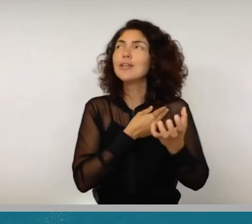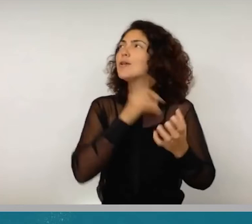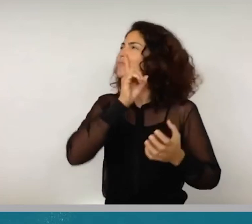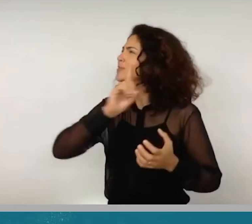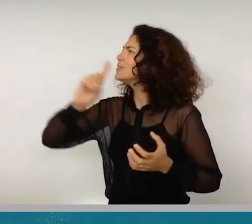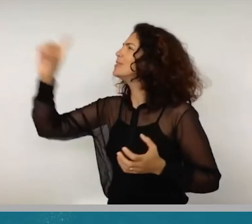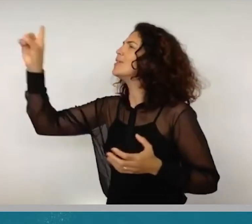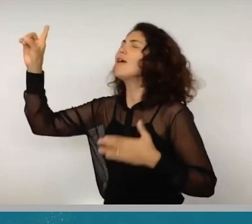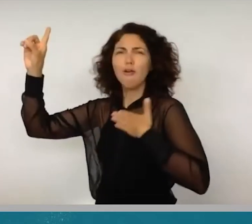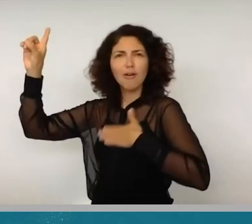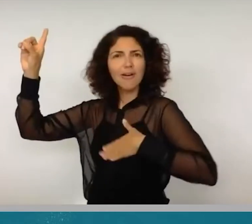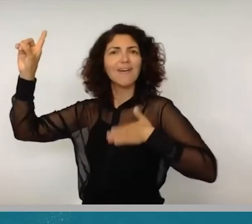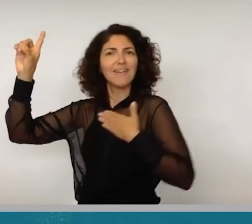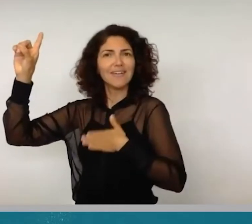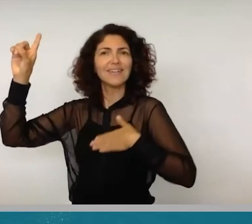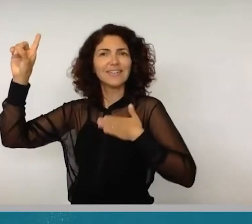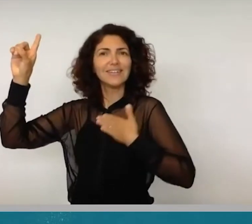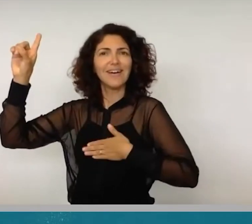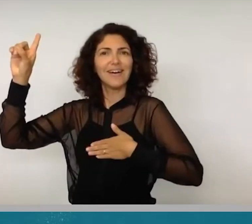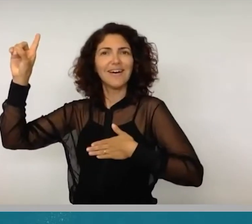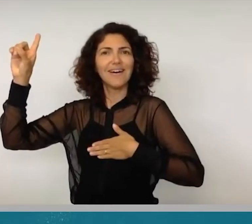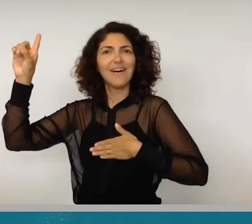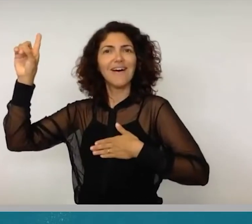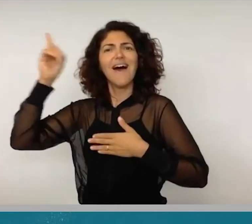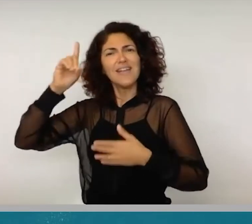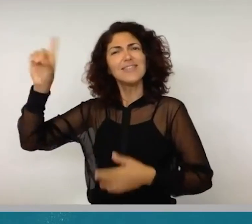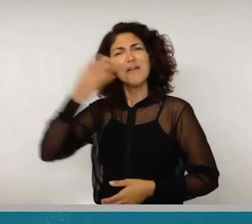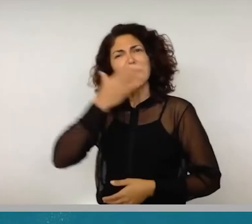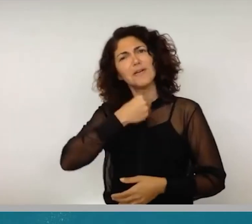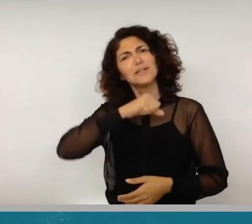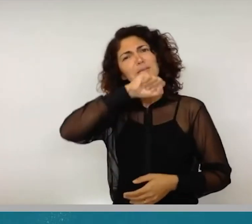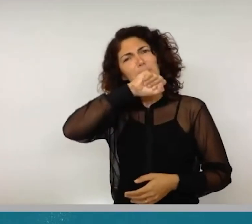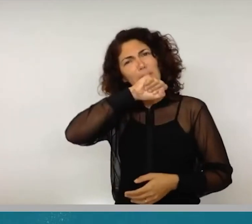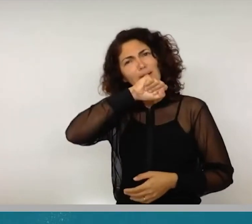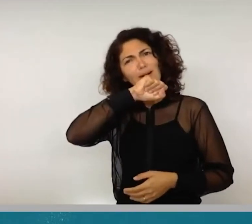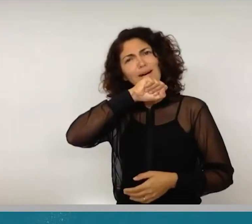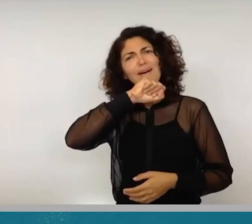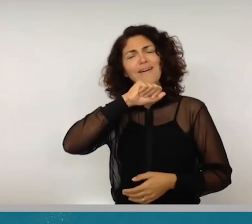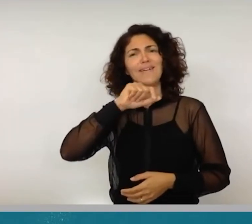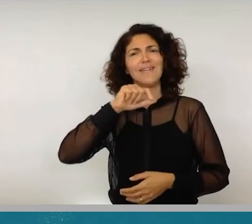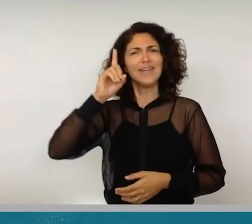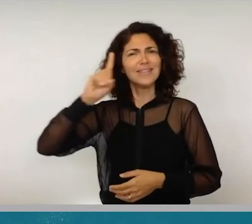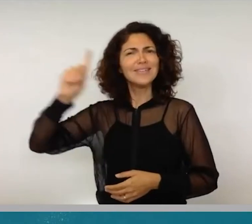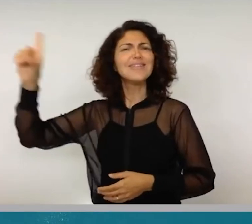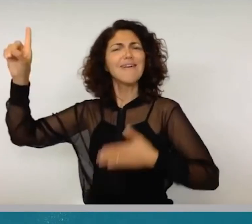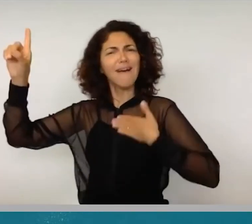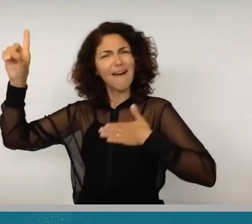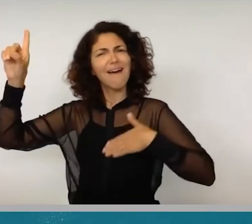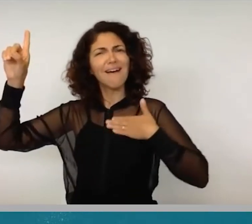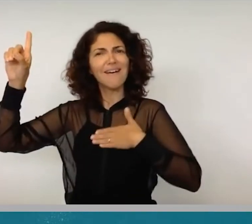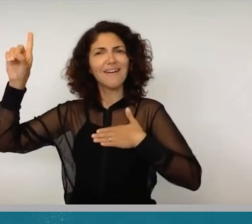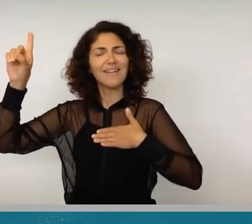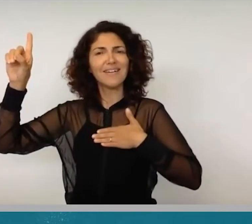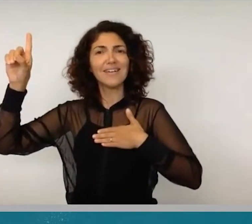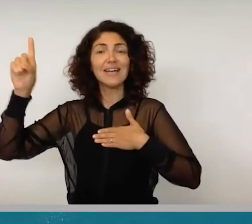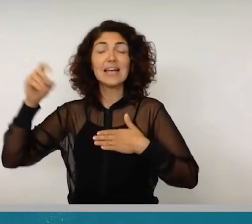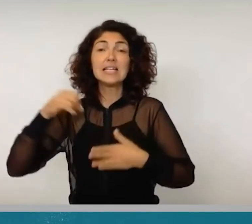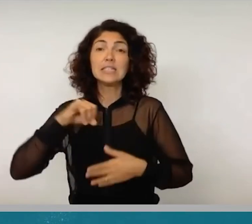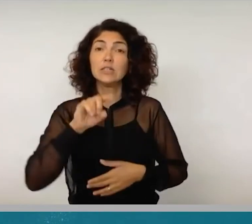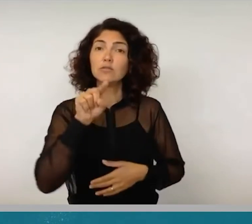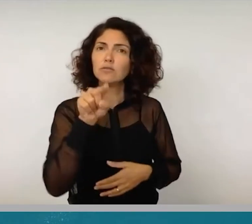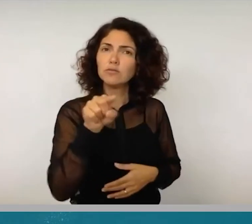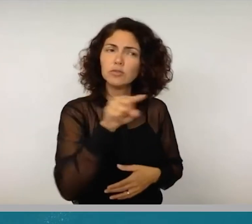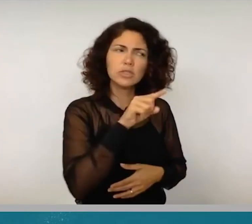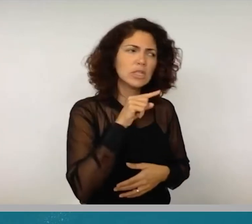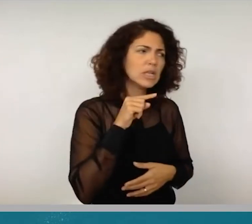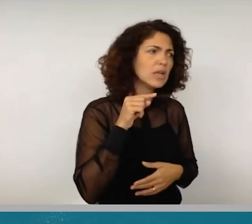Pai Celestial, não é dos homens. E quando orares, não sereis como os hipócritas,